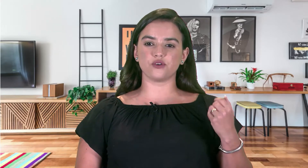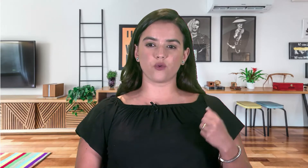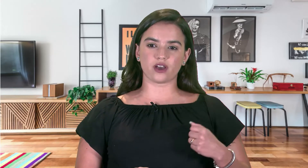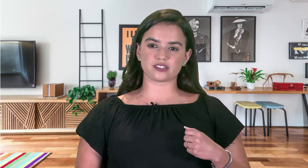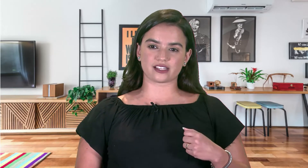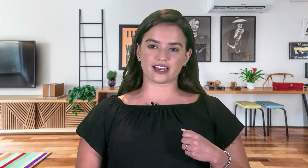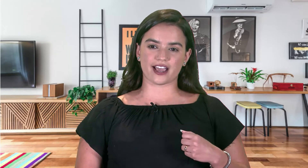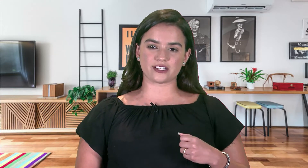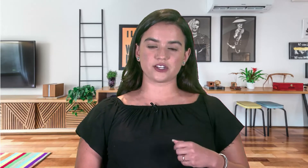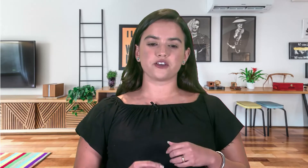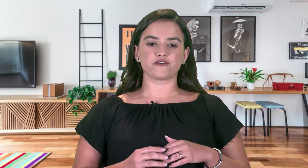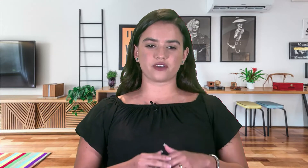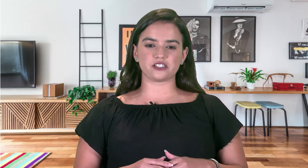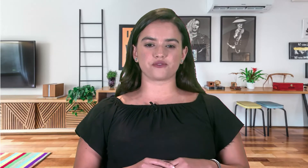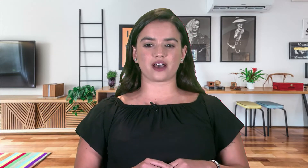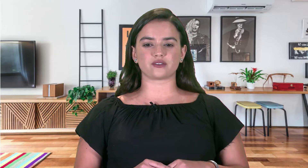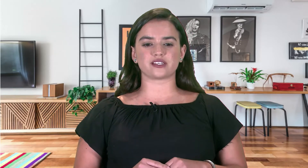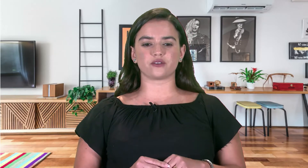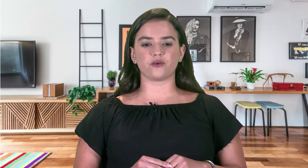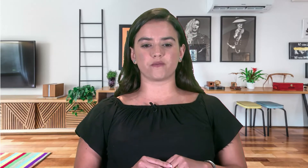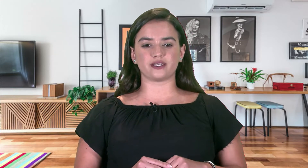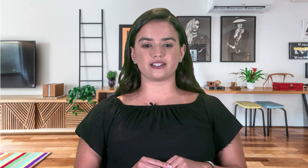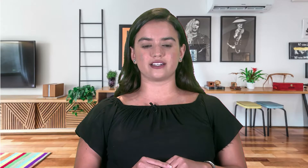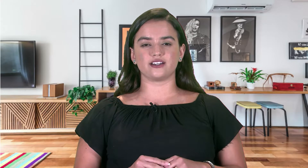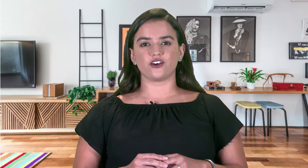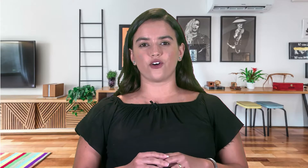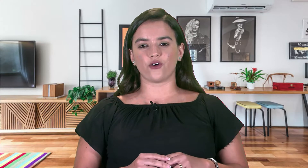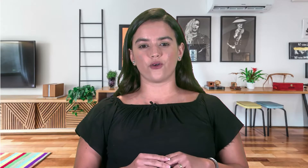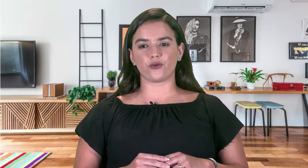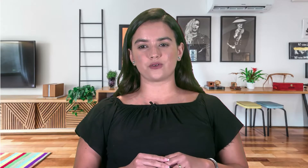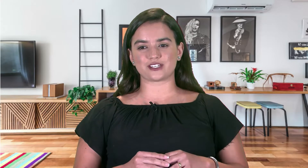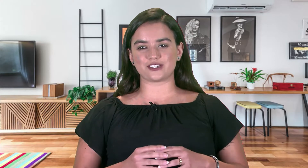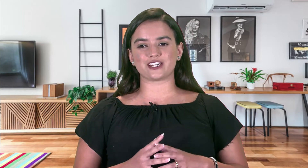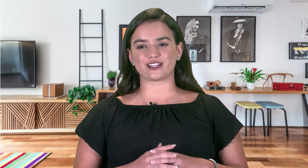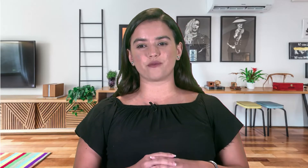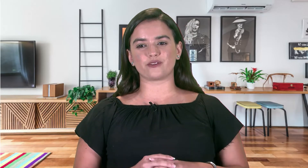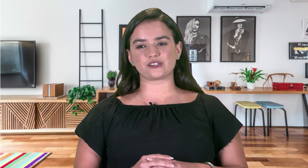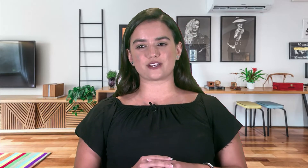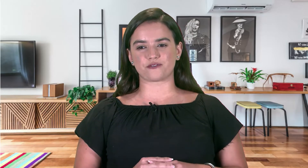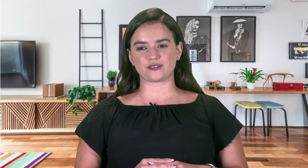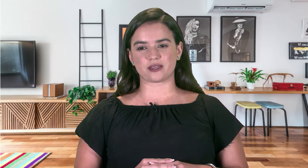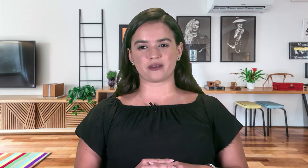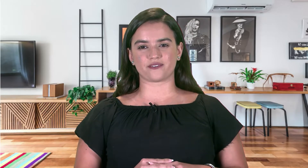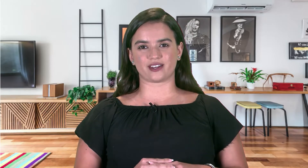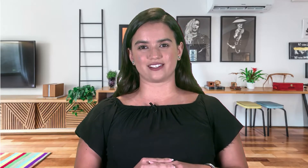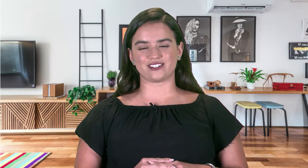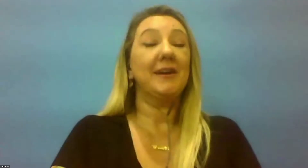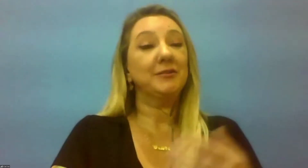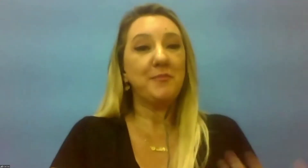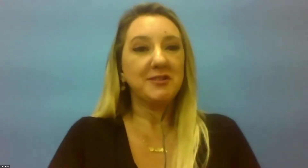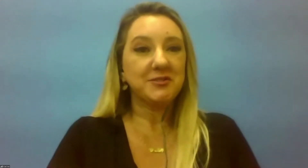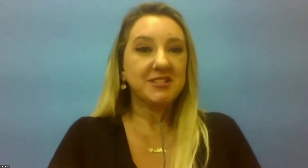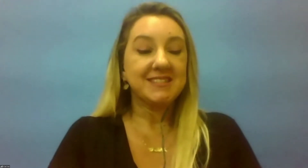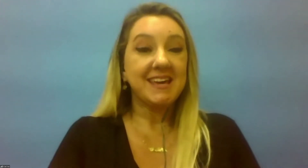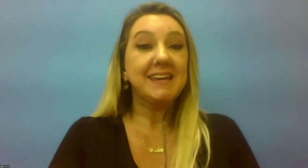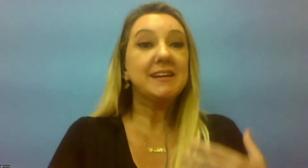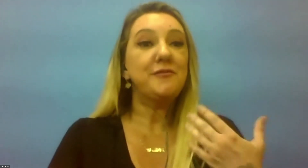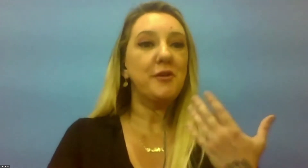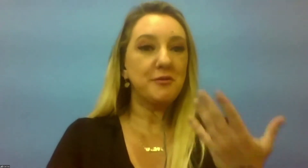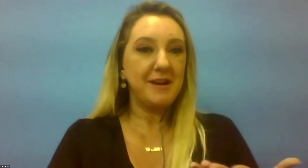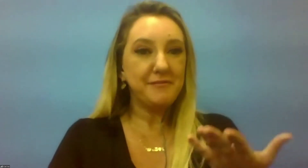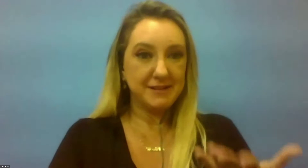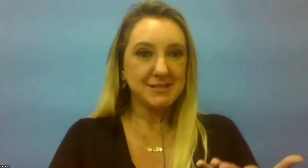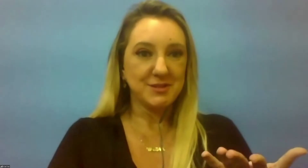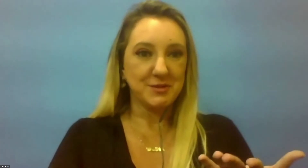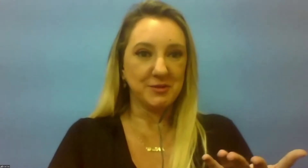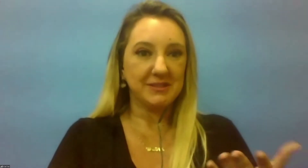há 5 anos atrás vem de fato sendo cumprida ou se a gente ainda tem muitos desafios aí pela frente. Eu não posso dizer que não